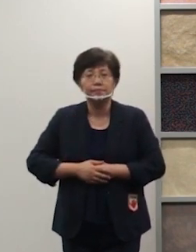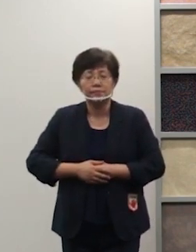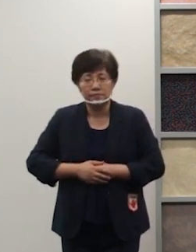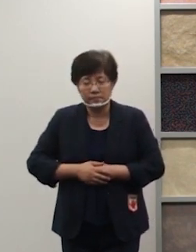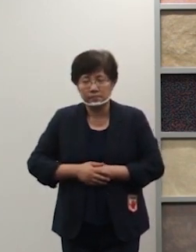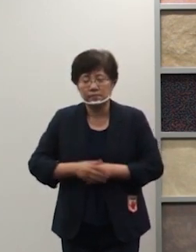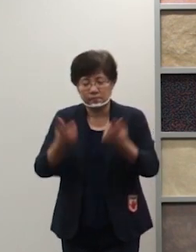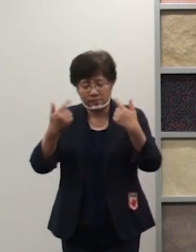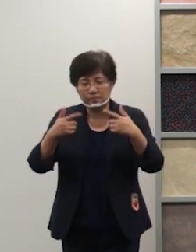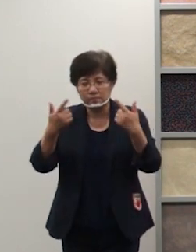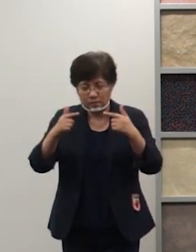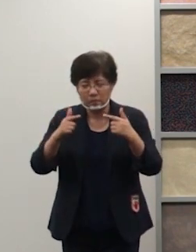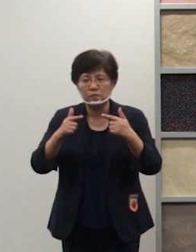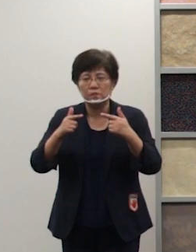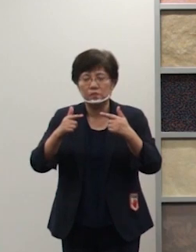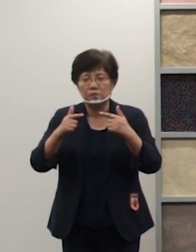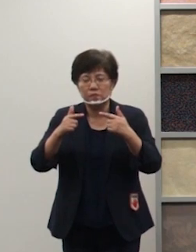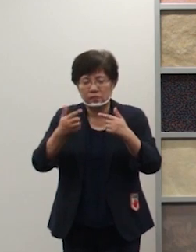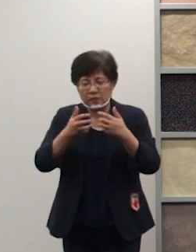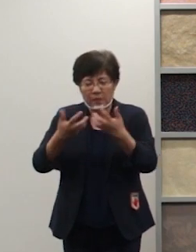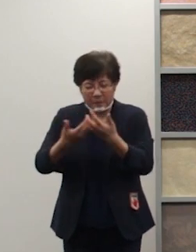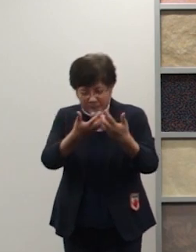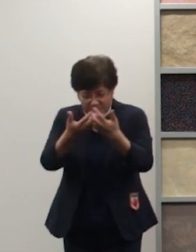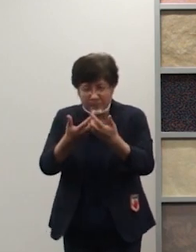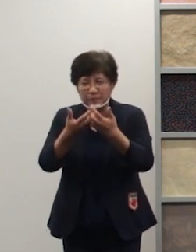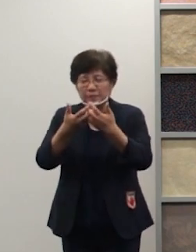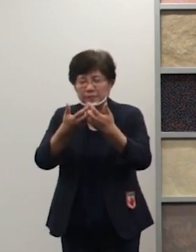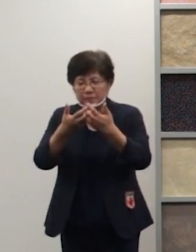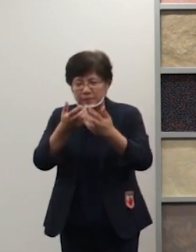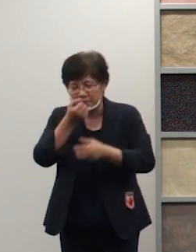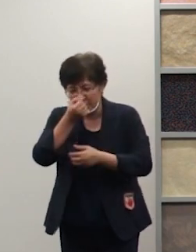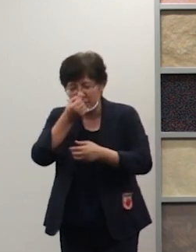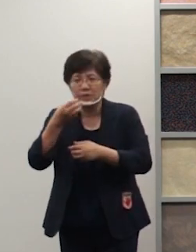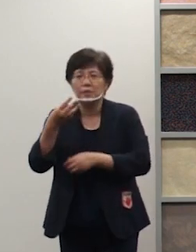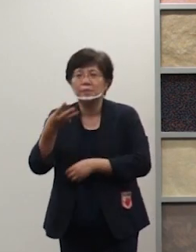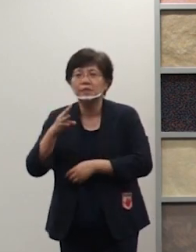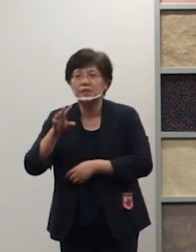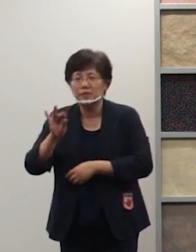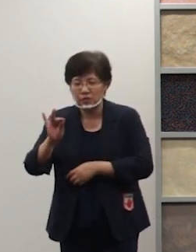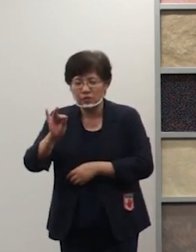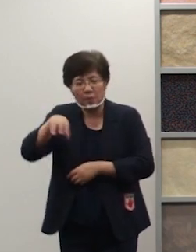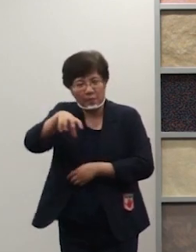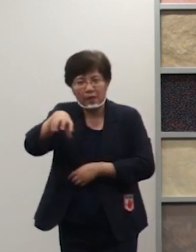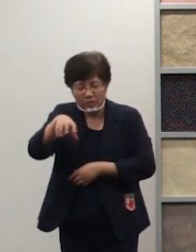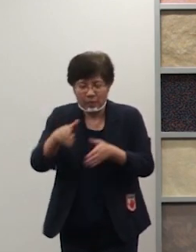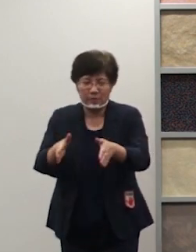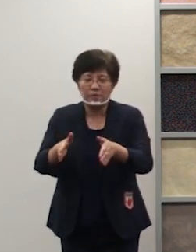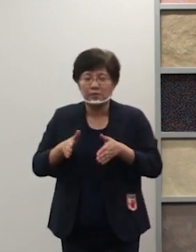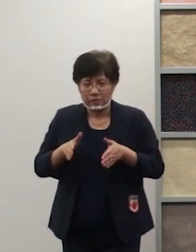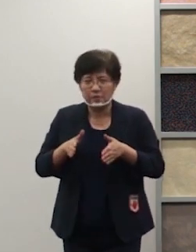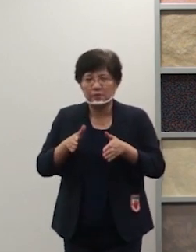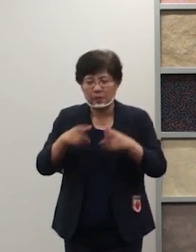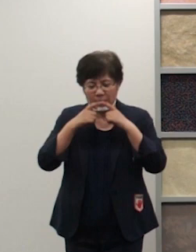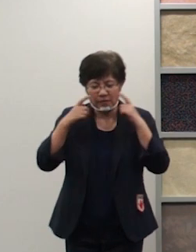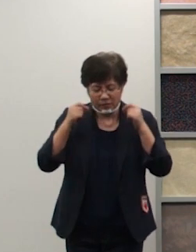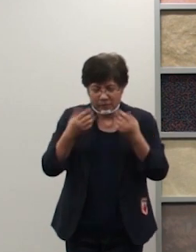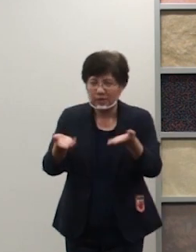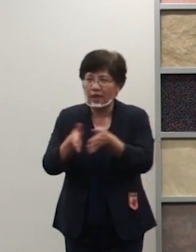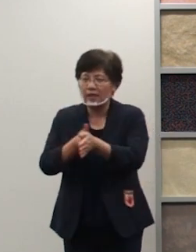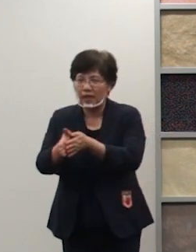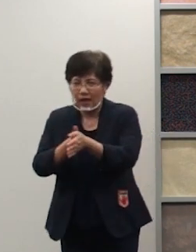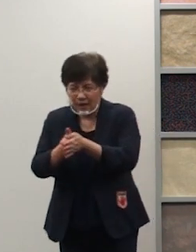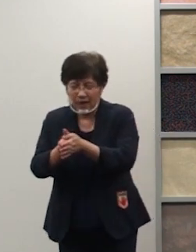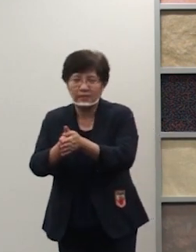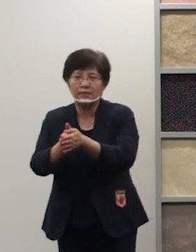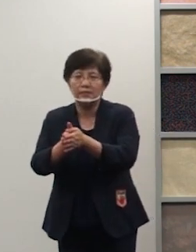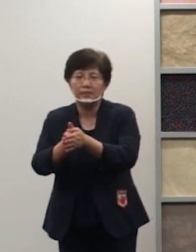混みや3密のある場所の回避、あるいは身体的距離の確保、マスクの着用、手洗いなどの基本的